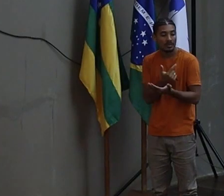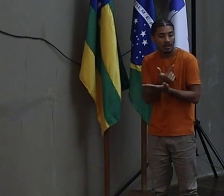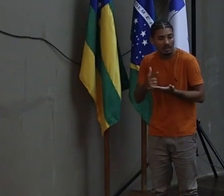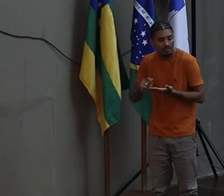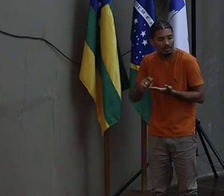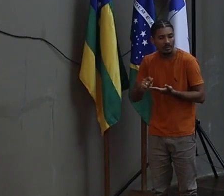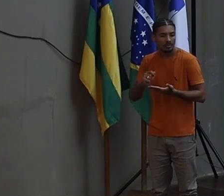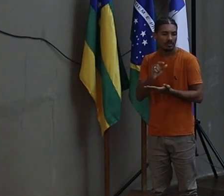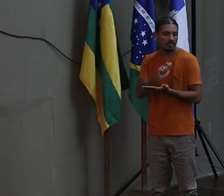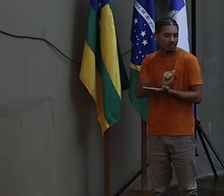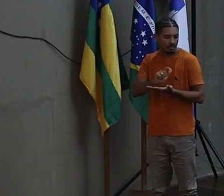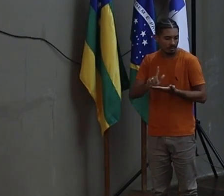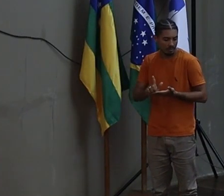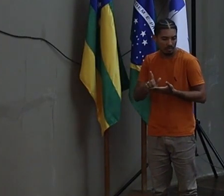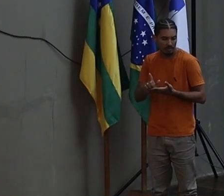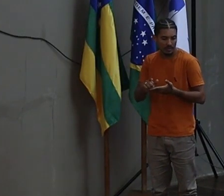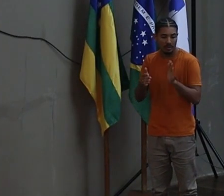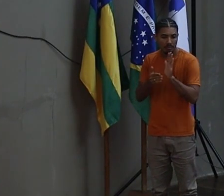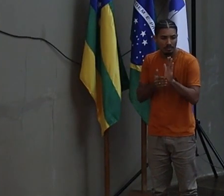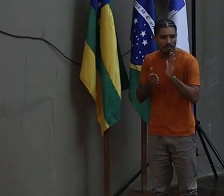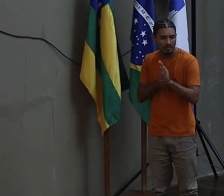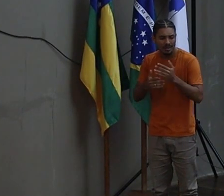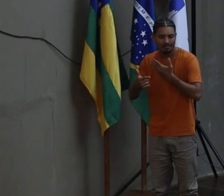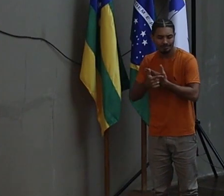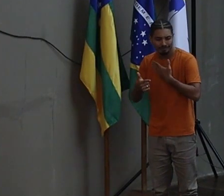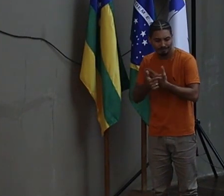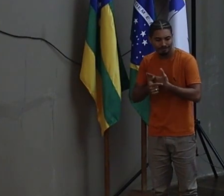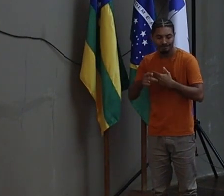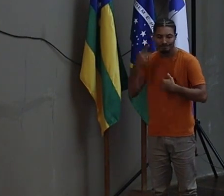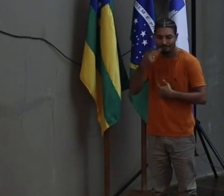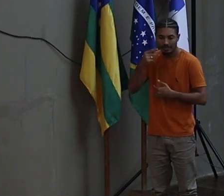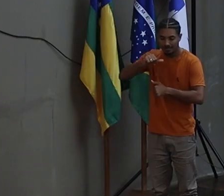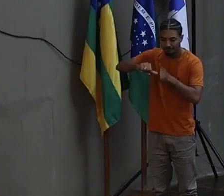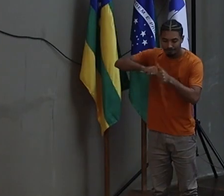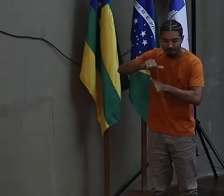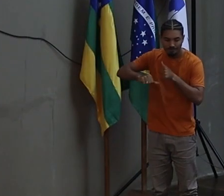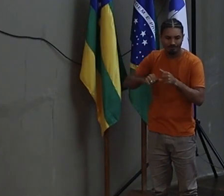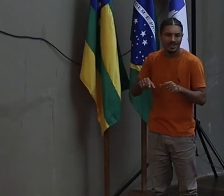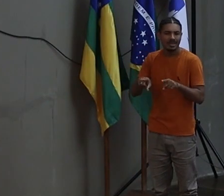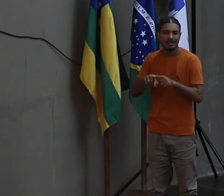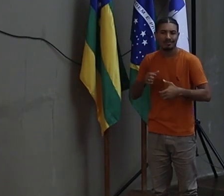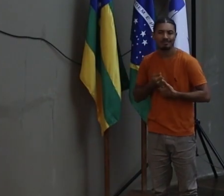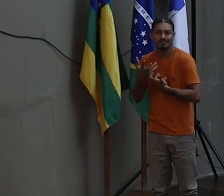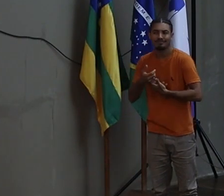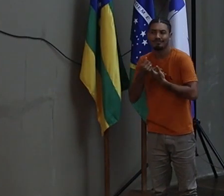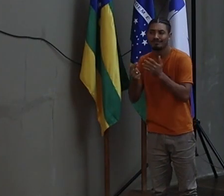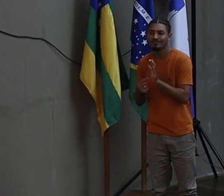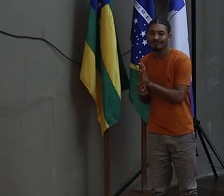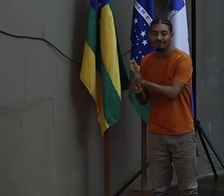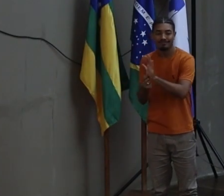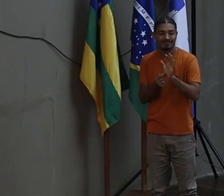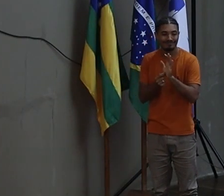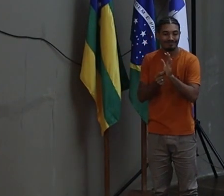associação, cumprindo esse papel político também, né, de luta, de engajamento, de transformação e de manifestação diante daquela retirada